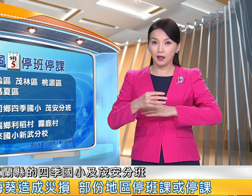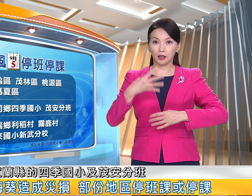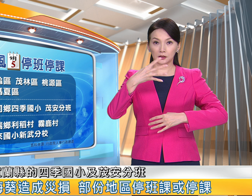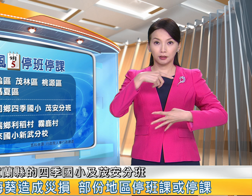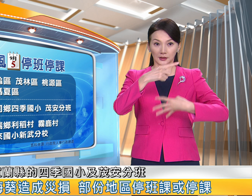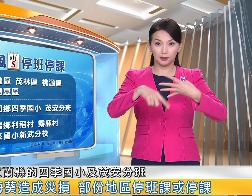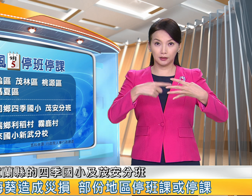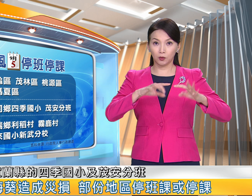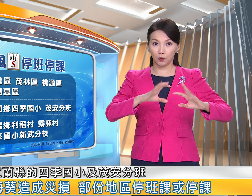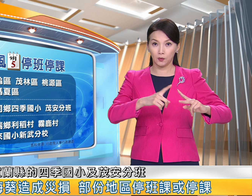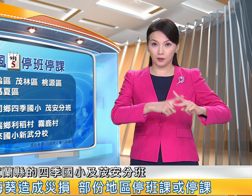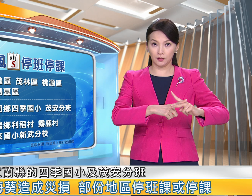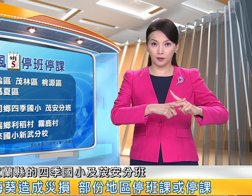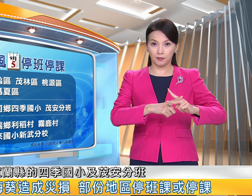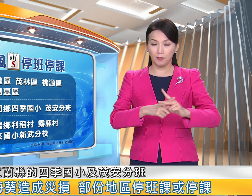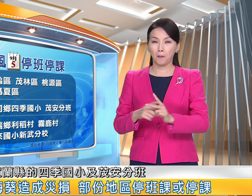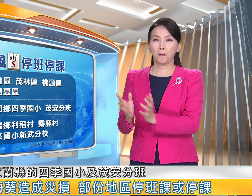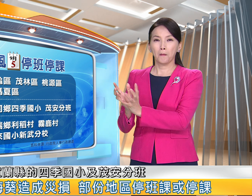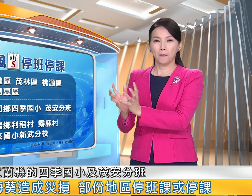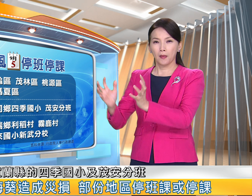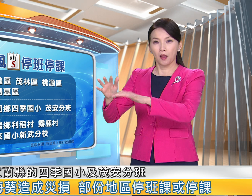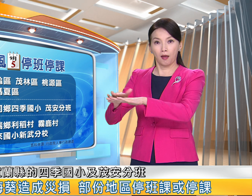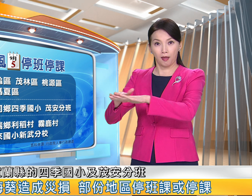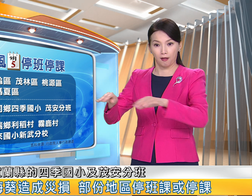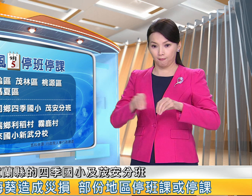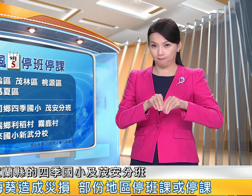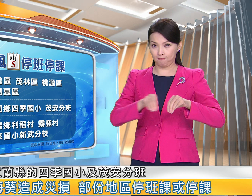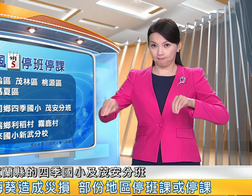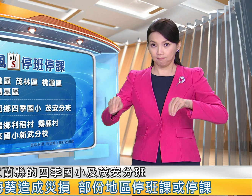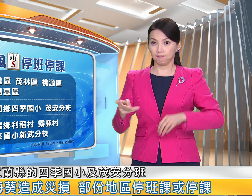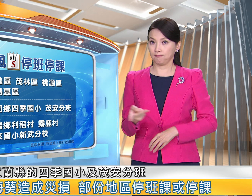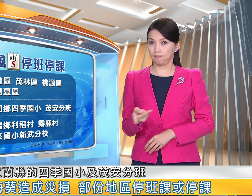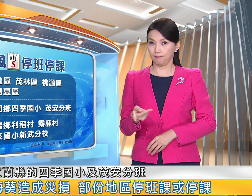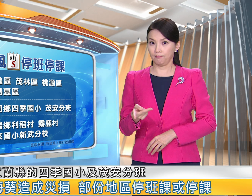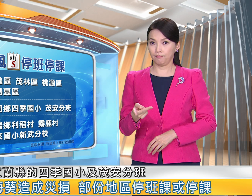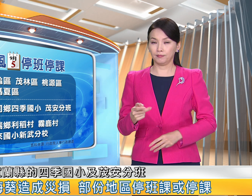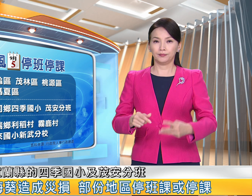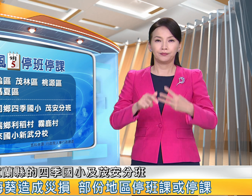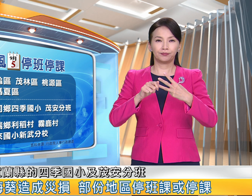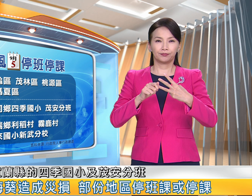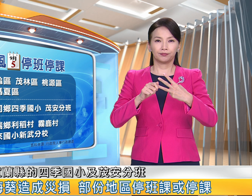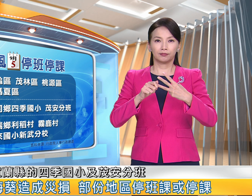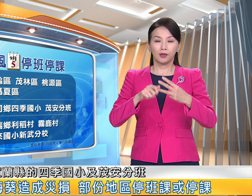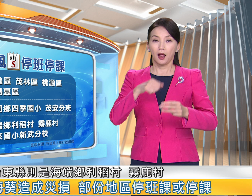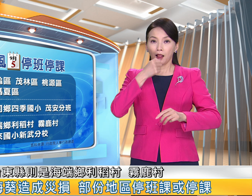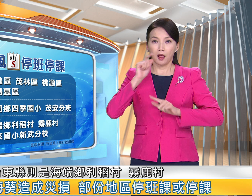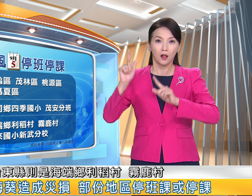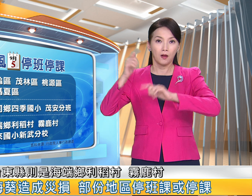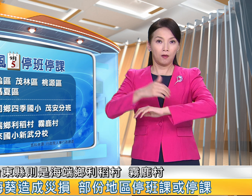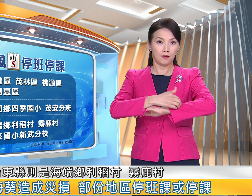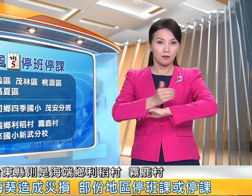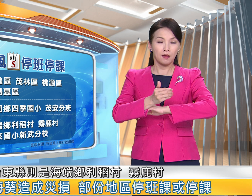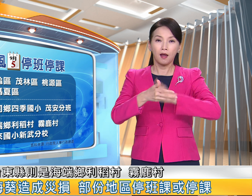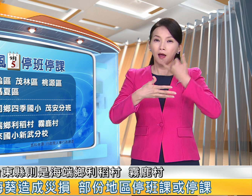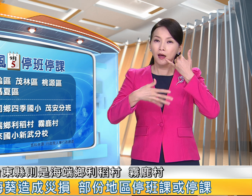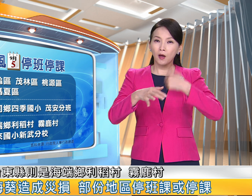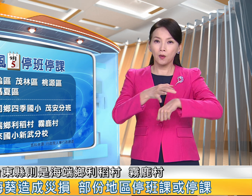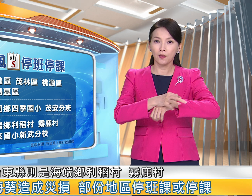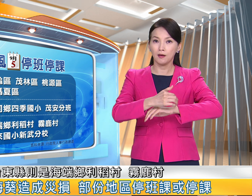有4季国小以及茂安分班，台东县则是海端